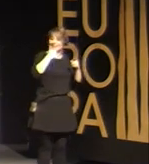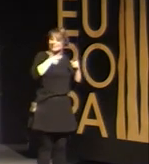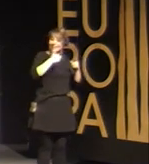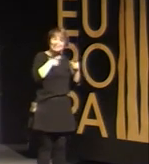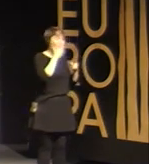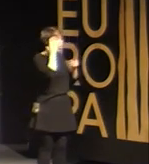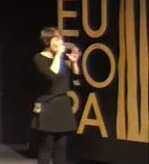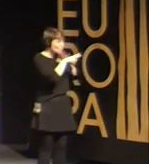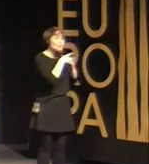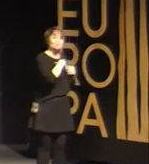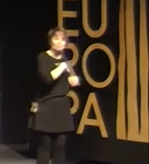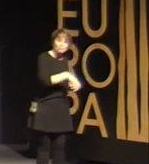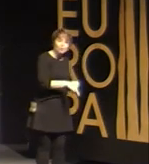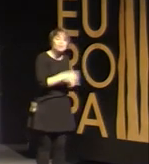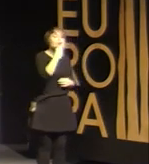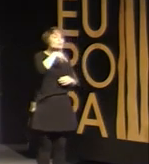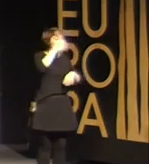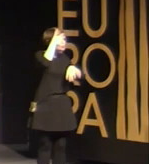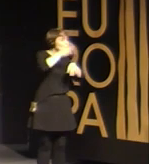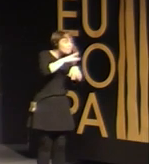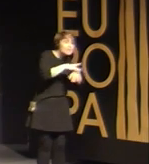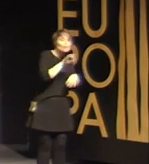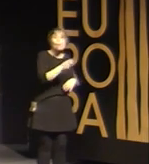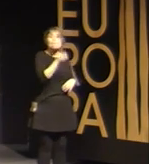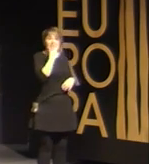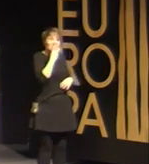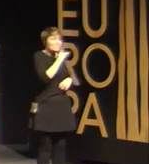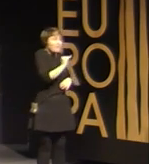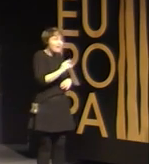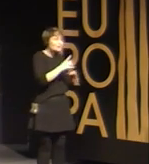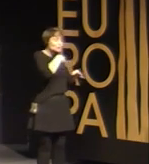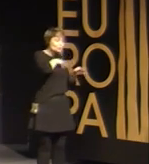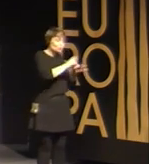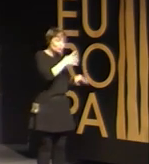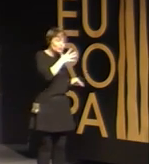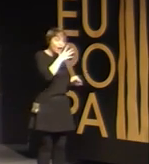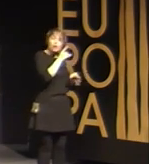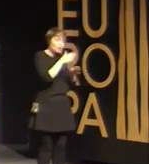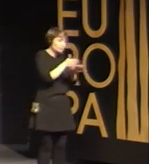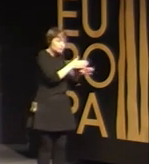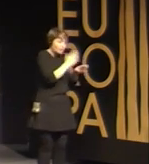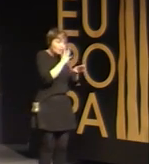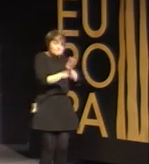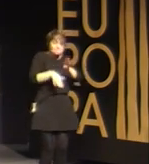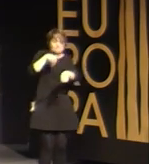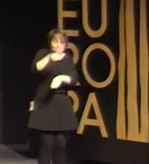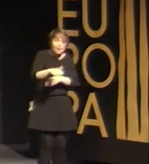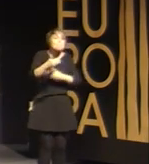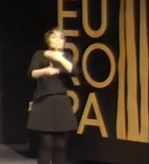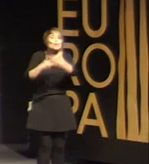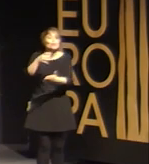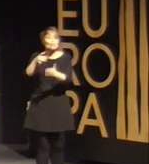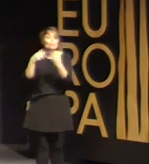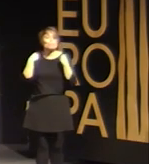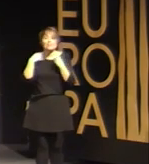donde dormir porque incluso tenemos médicos y medicinas si pues damos un paso más en nuestro proceso de calidad de vida